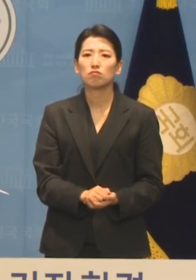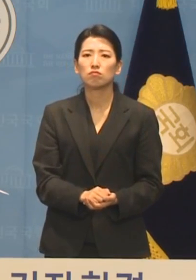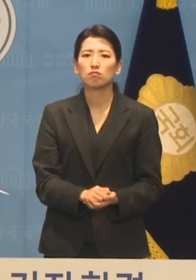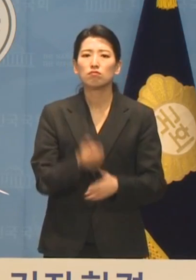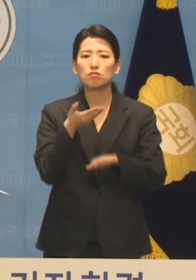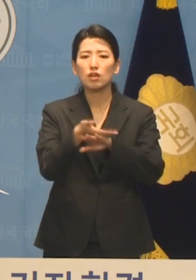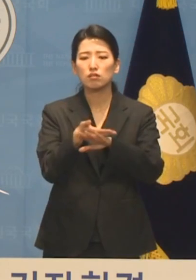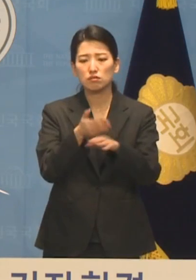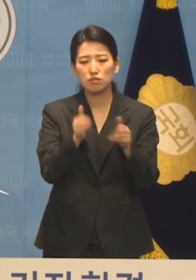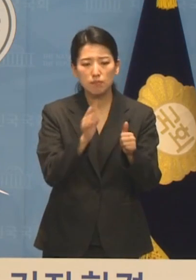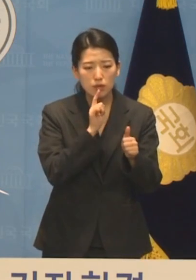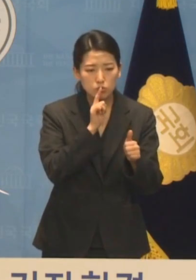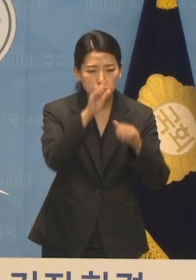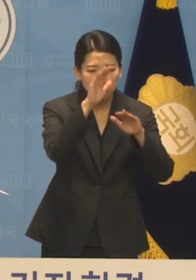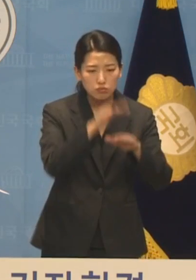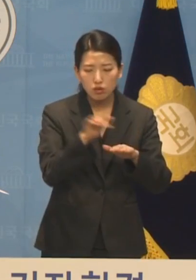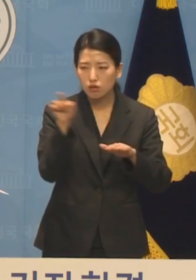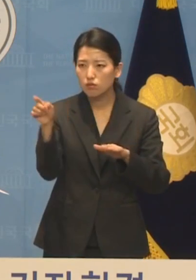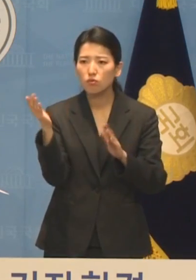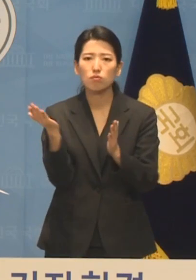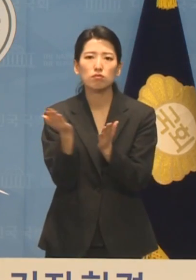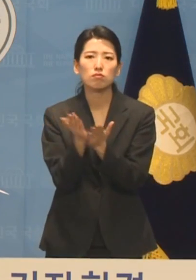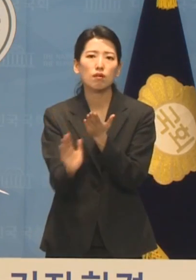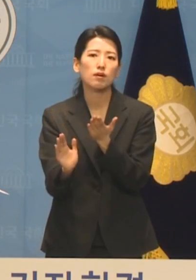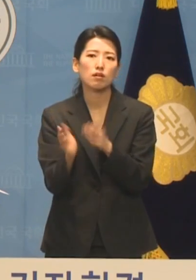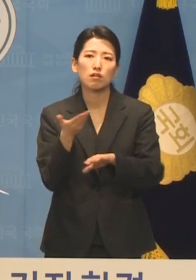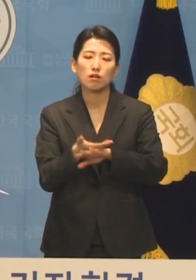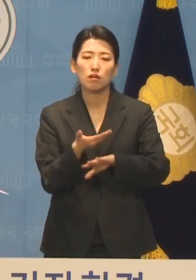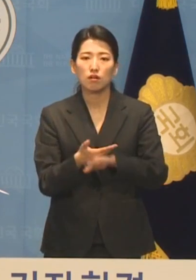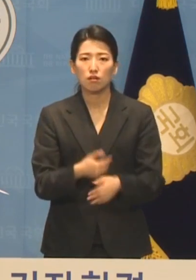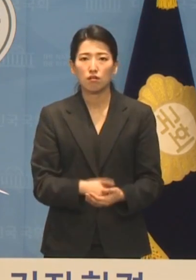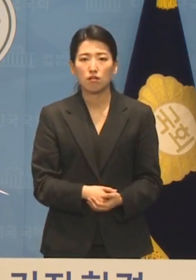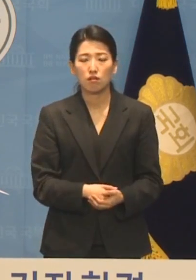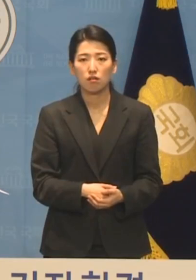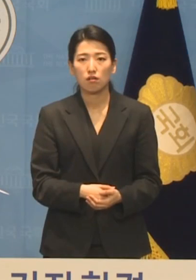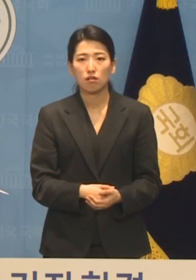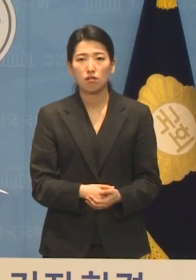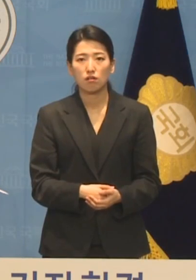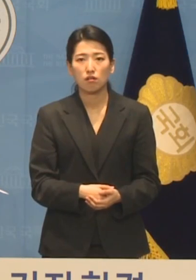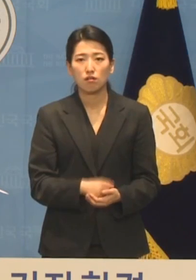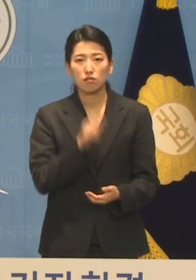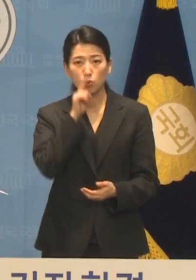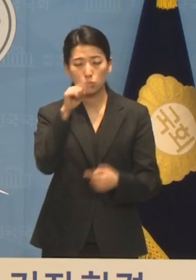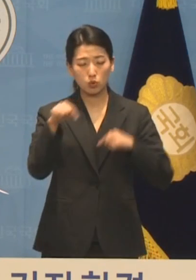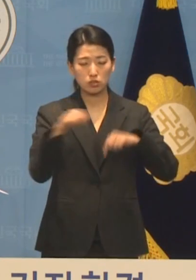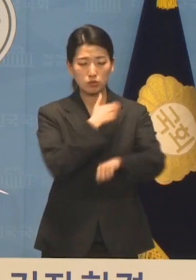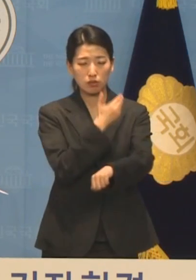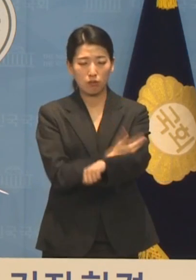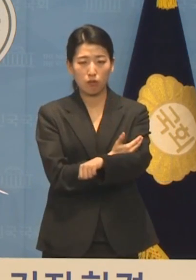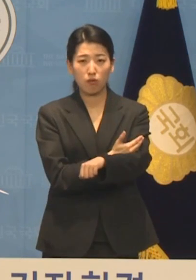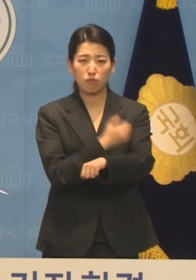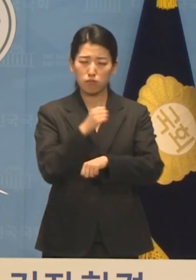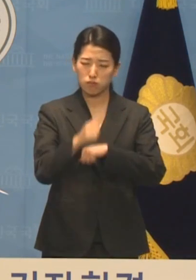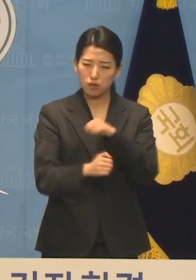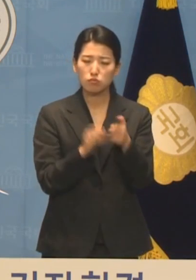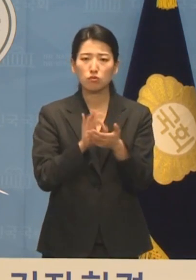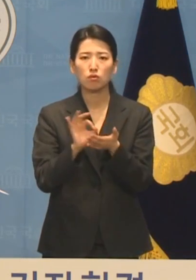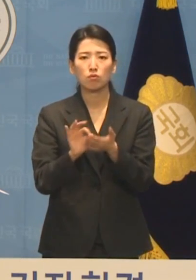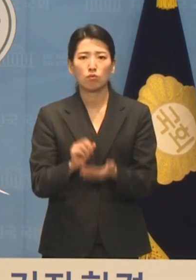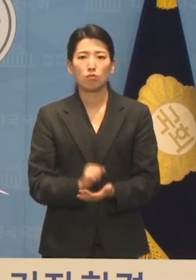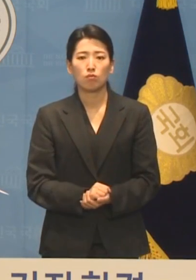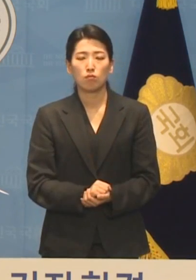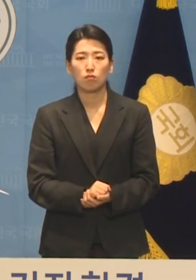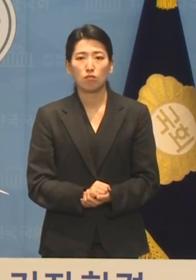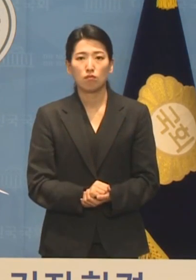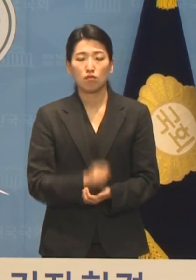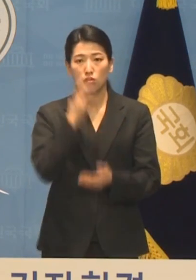수 없는 아주 이례적인 모습이고 소송 지휘권을 남용하는 것입니다. 심지어 현직 검사장마저도